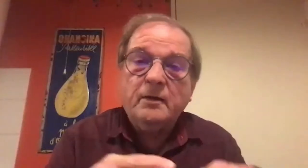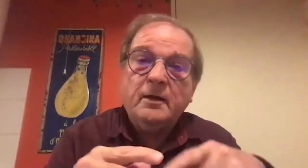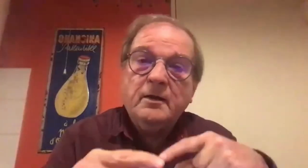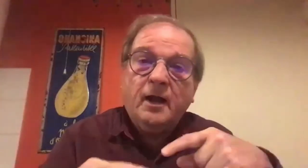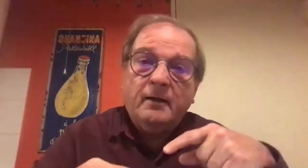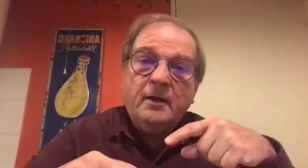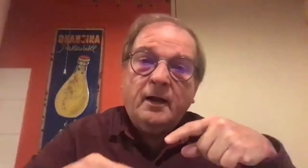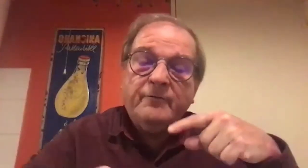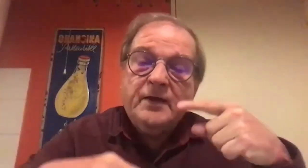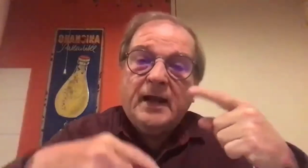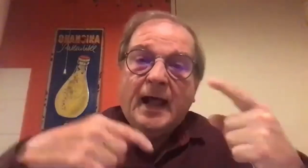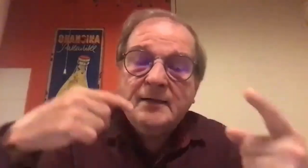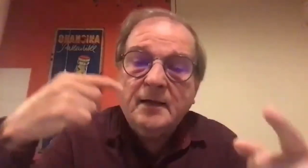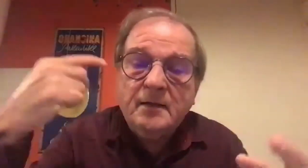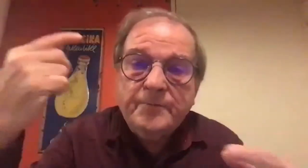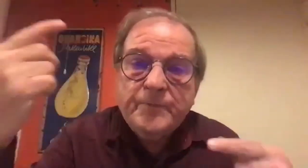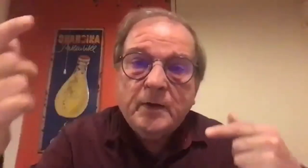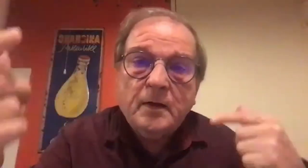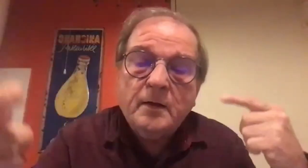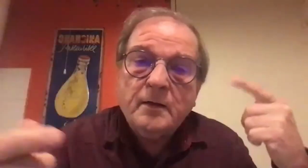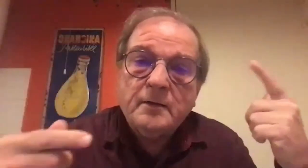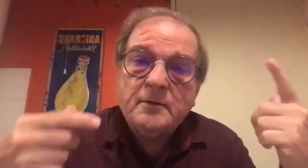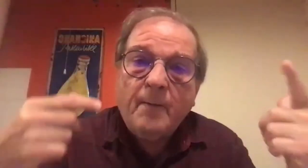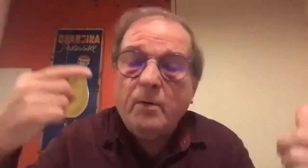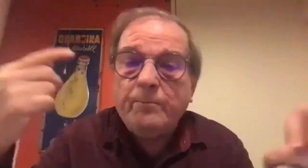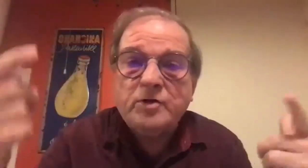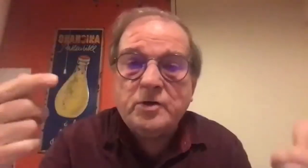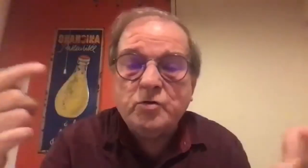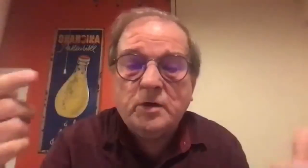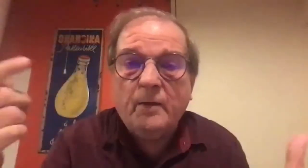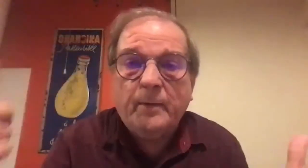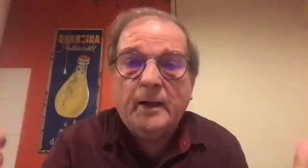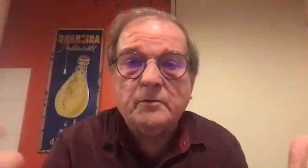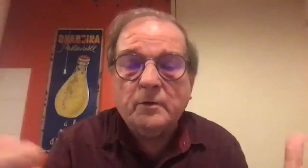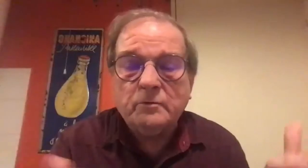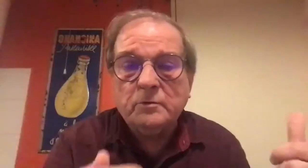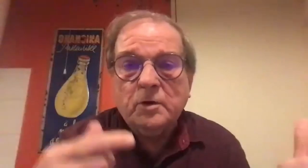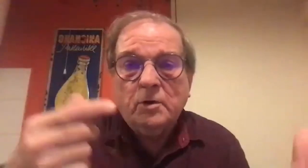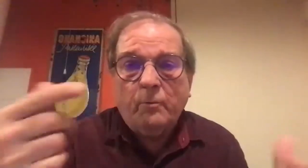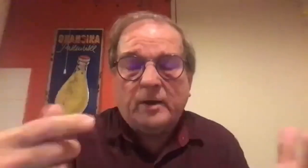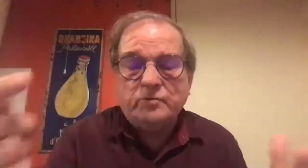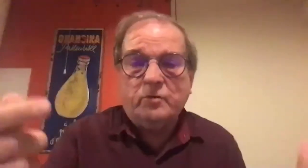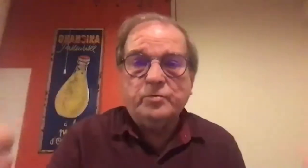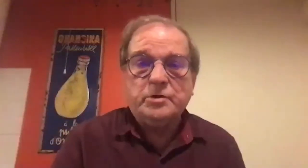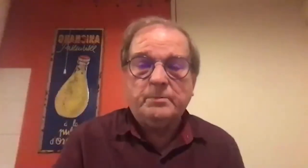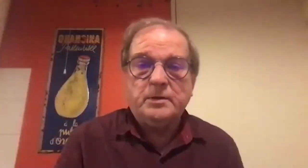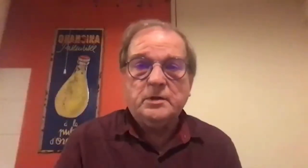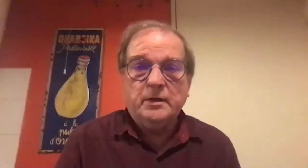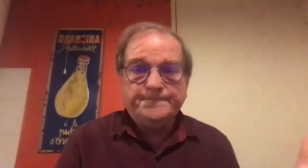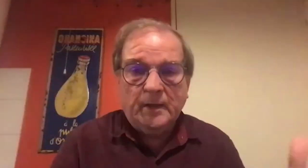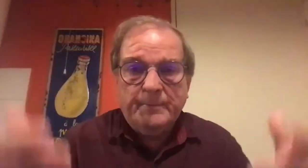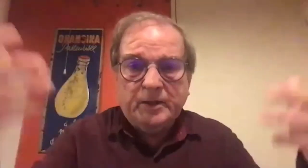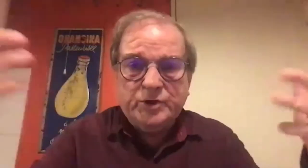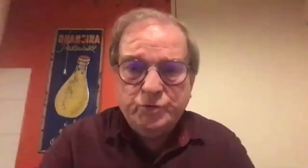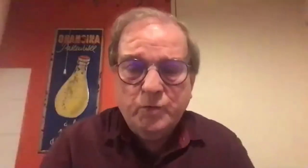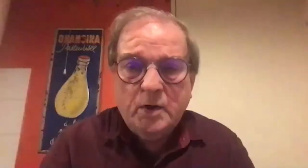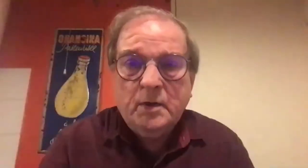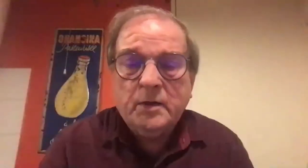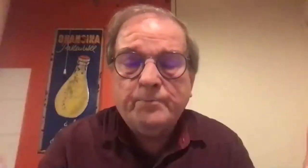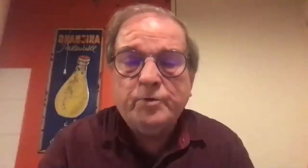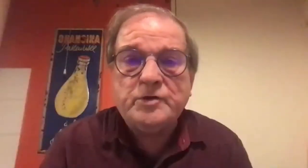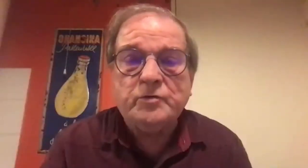foi a virada da proposta de luta armada. Né? O Partido Comunista Brasileiro